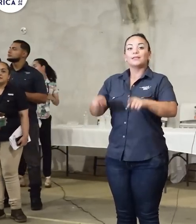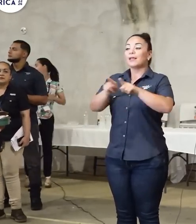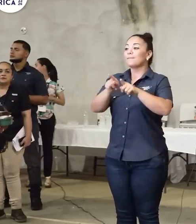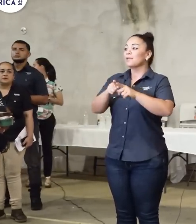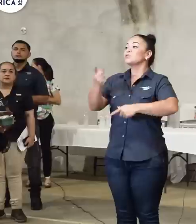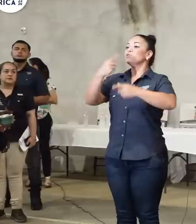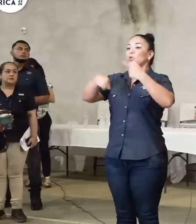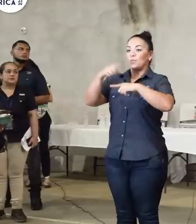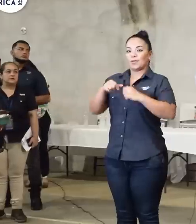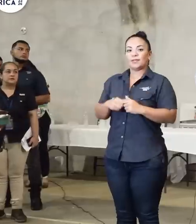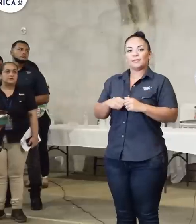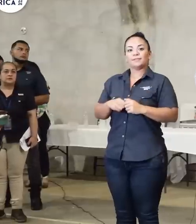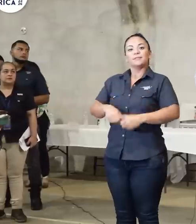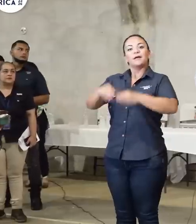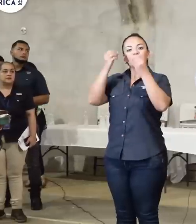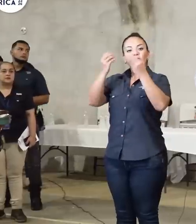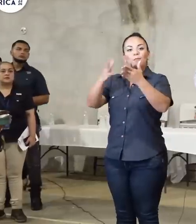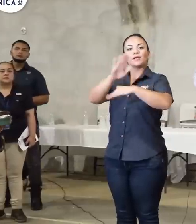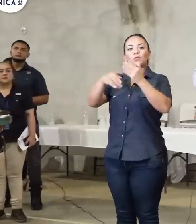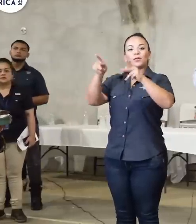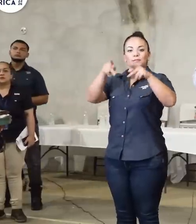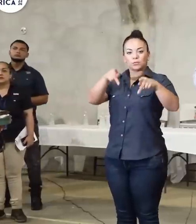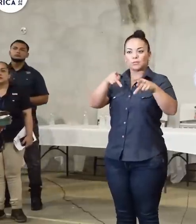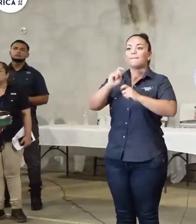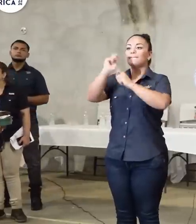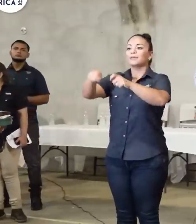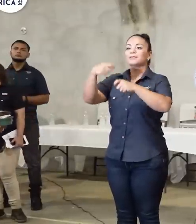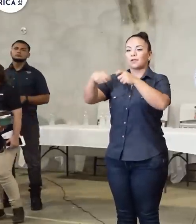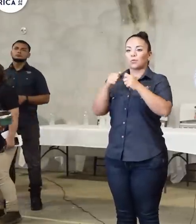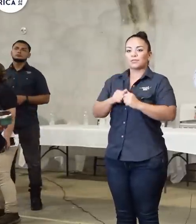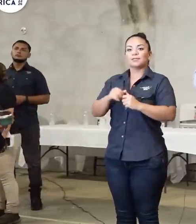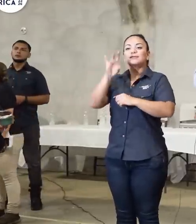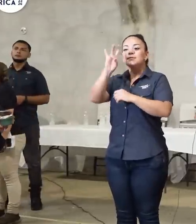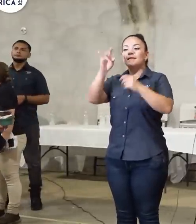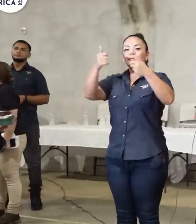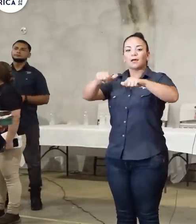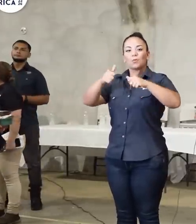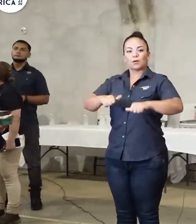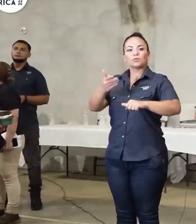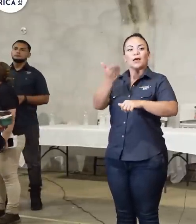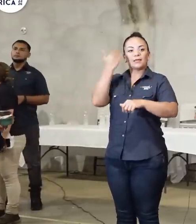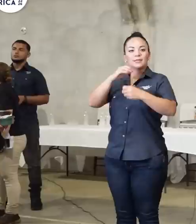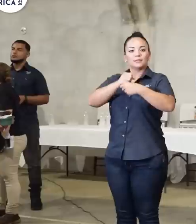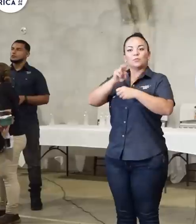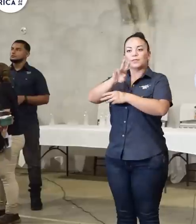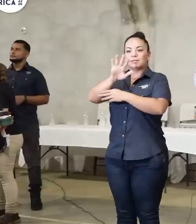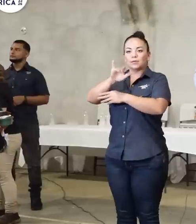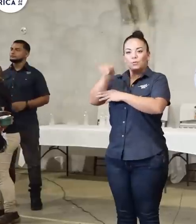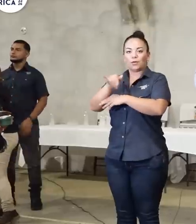darle cuentas al sector pesquero de los 7 acuerdos que habíamos hecho el 25 de